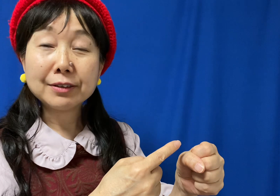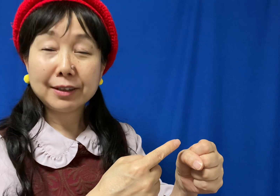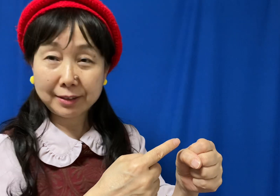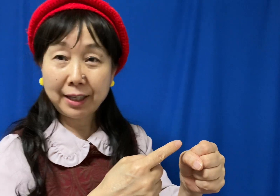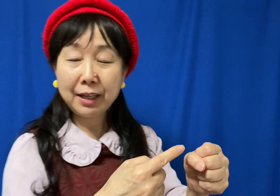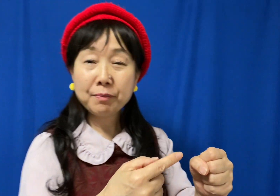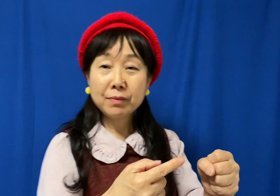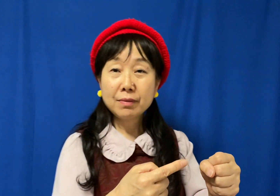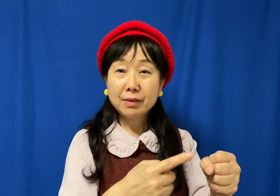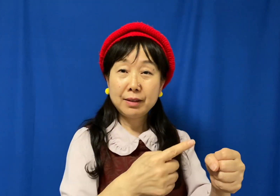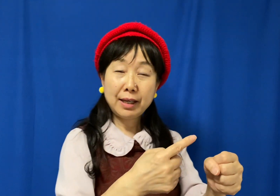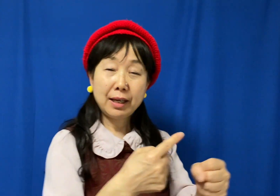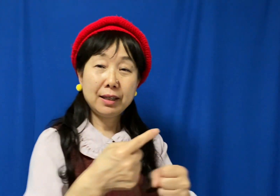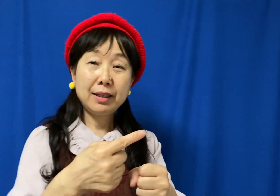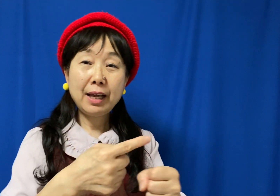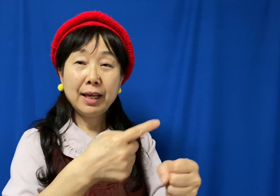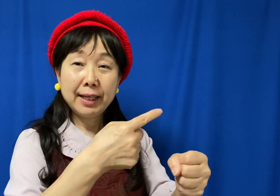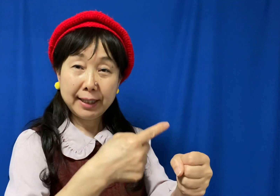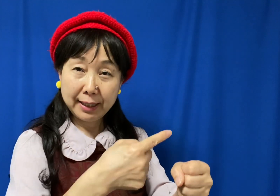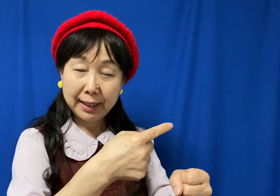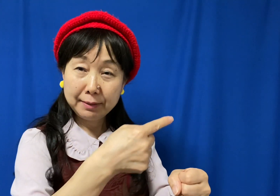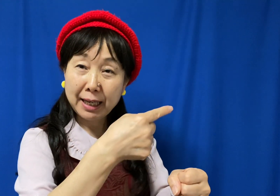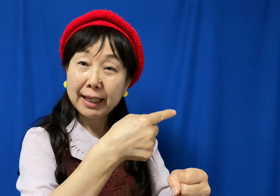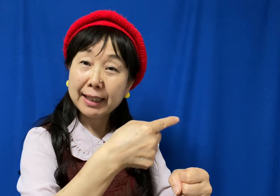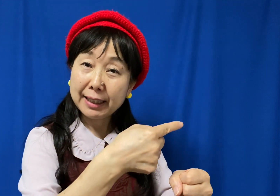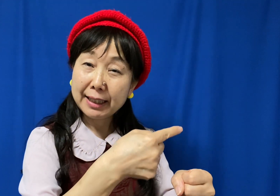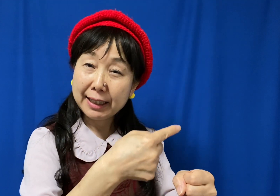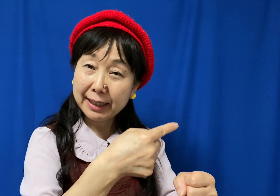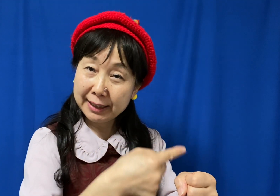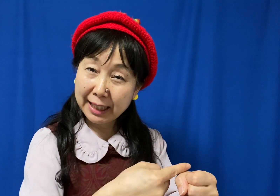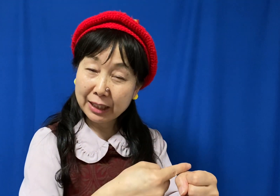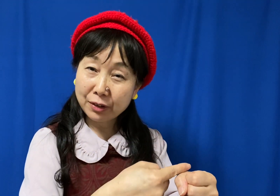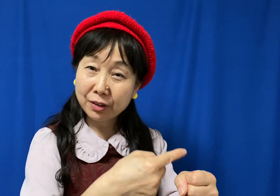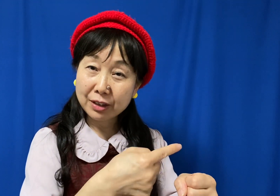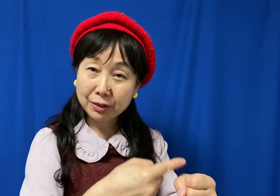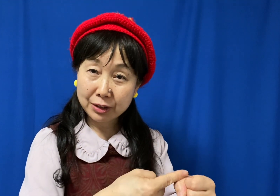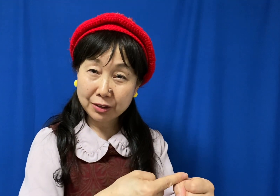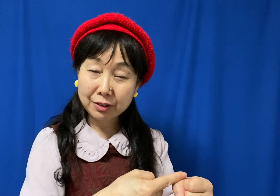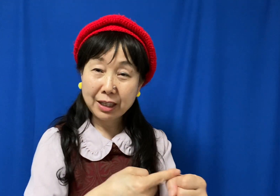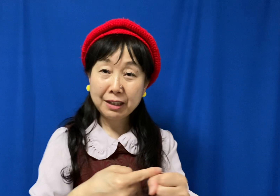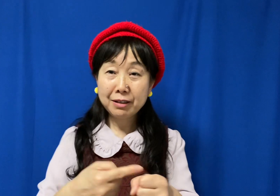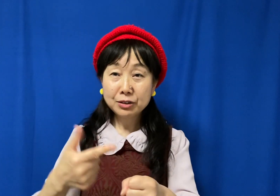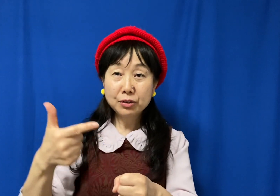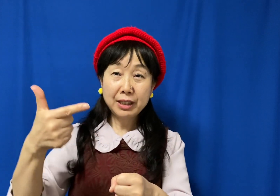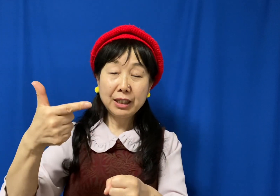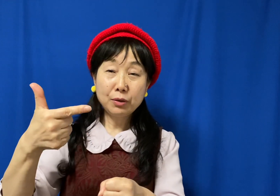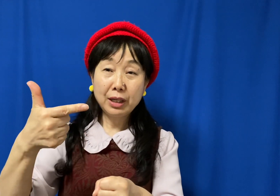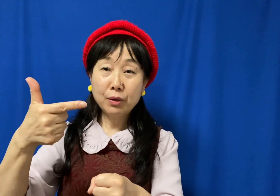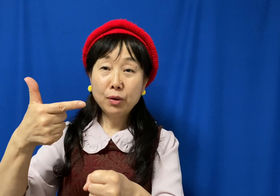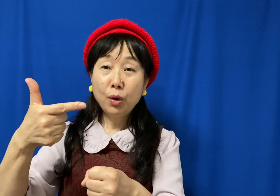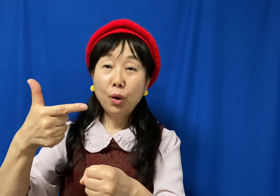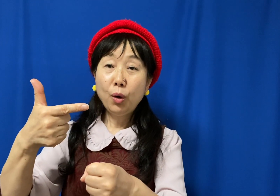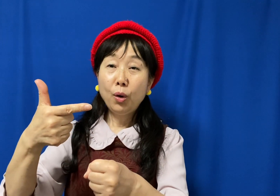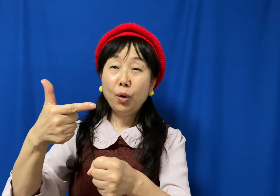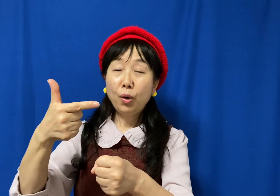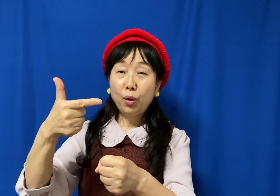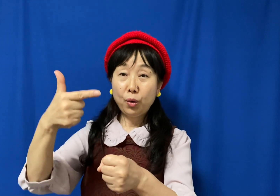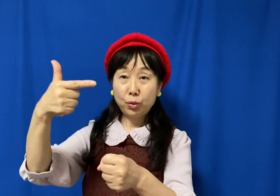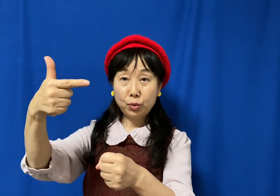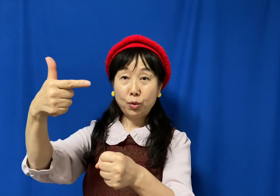ですね。ね、で、まあ、年を表す時にこれをこの6